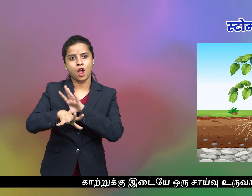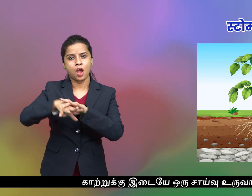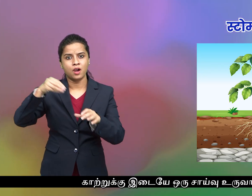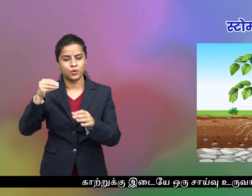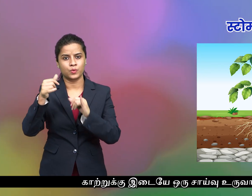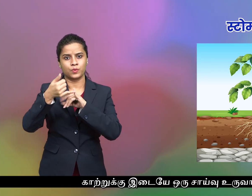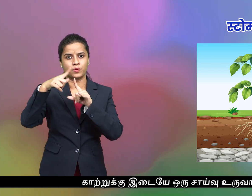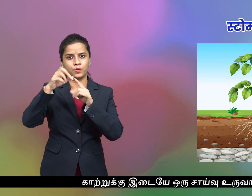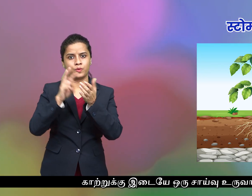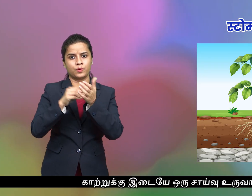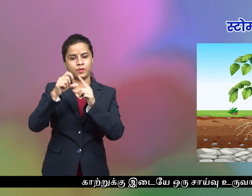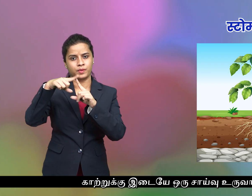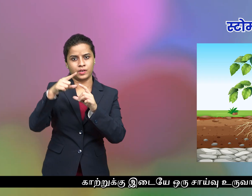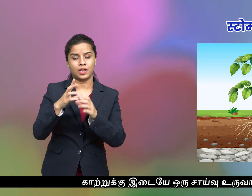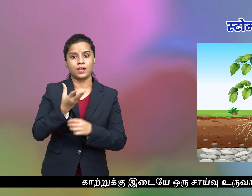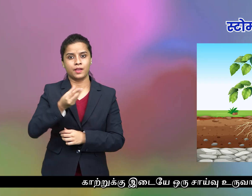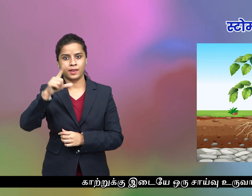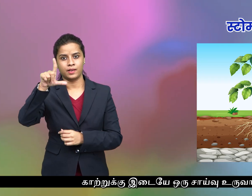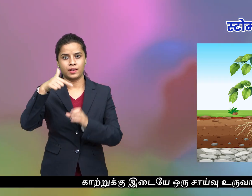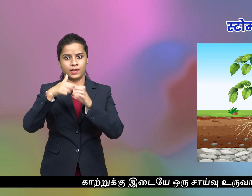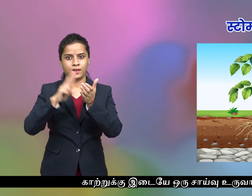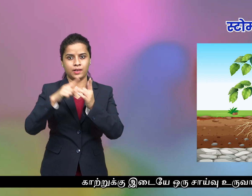காற்றுக்கு இடையே ஒரு சாய்வு உருவாகிறது.